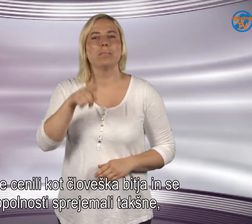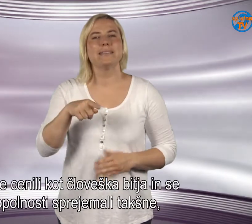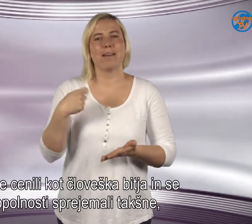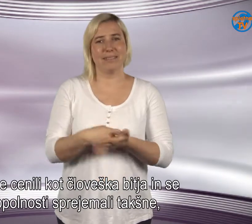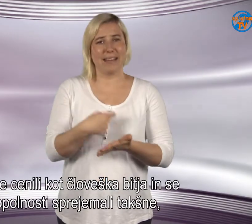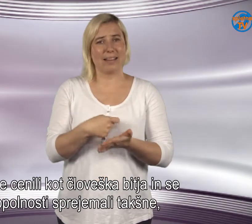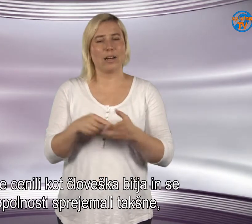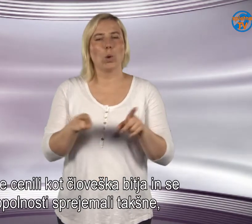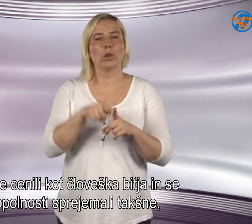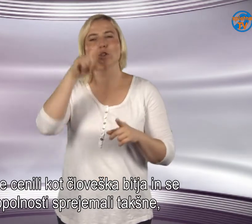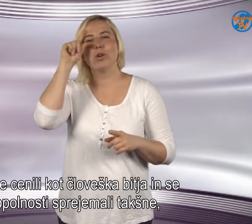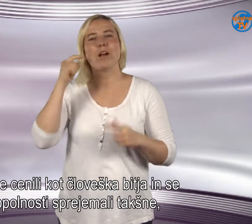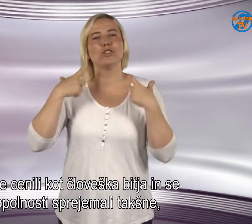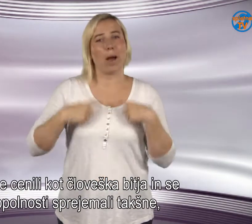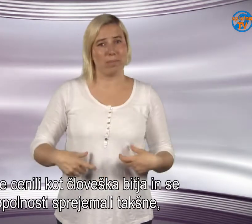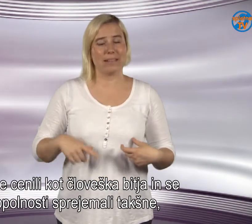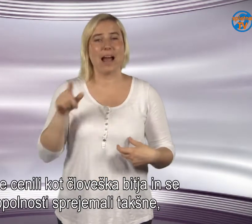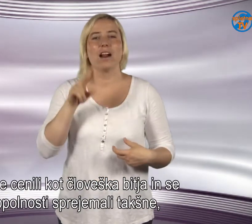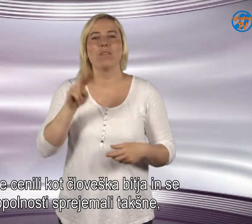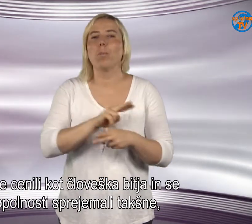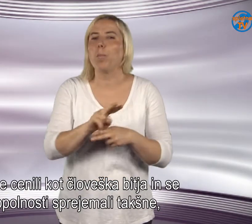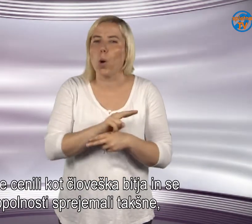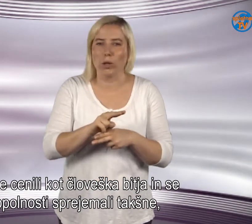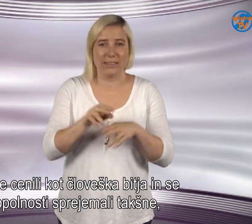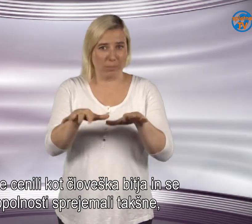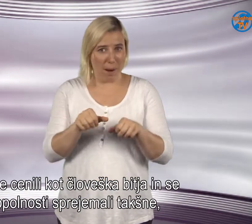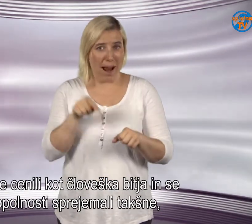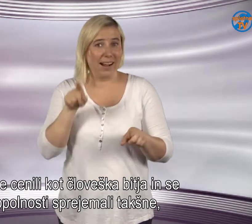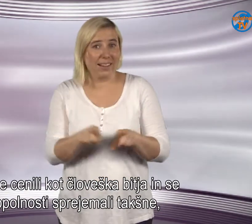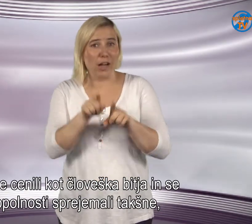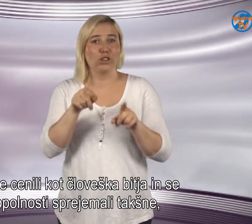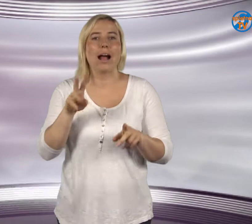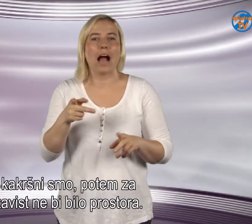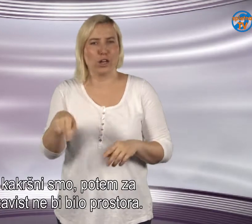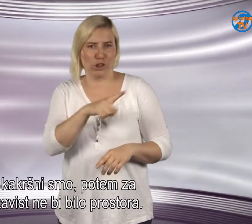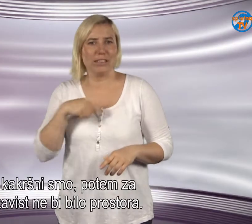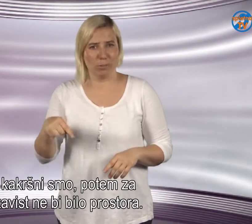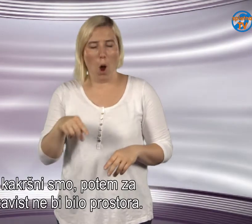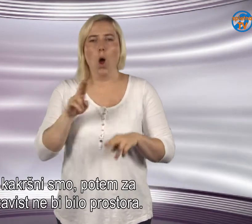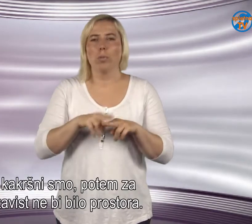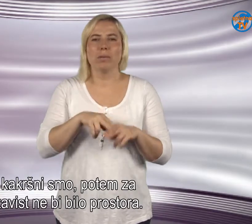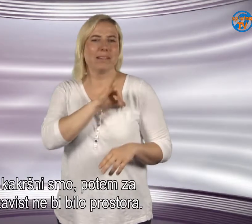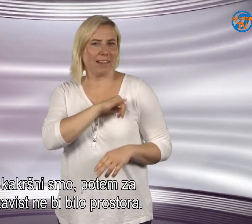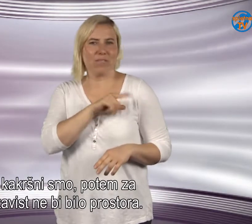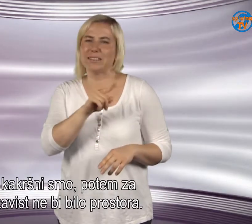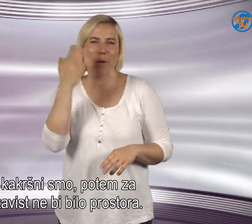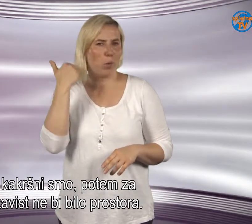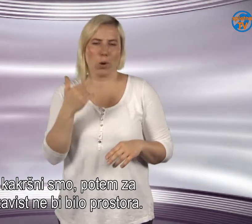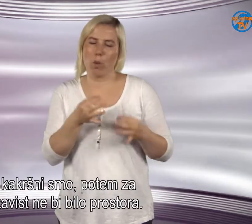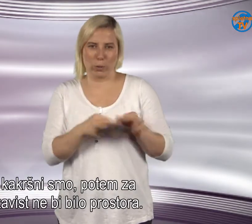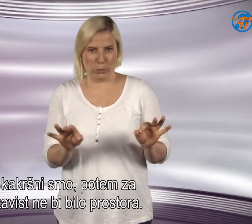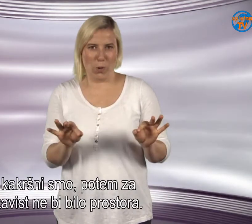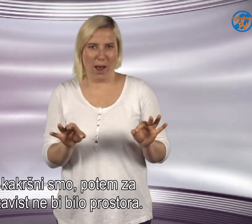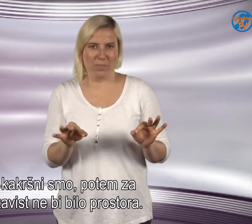Če bi se cenili kot človeška bitja in se v popolnosti sprejemali takšne, kakršne smo, potem za zavist ne bi bilo prostora.